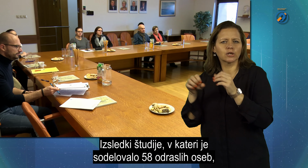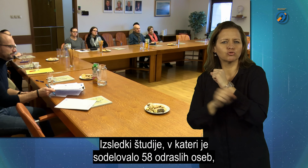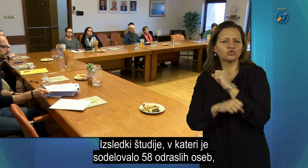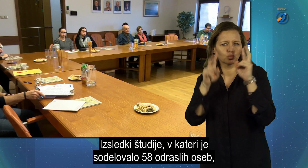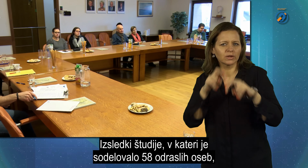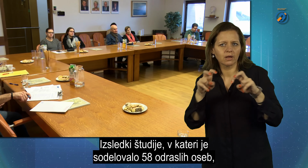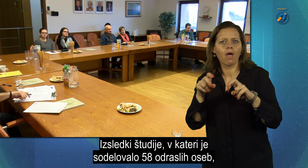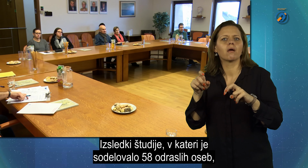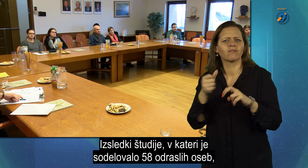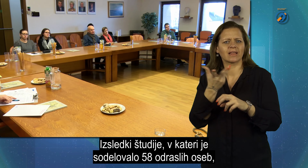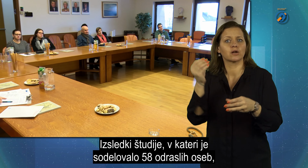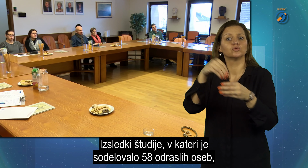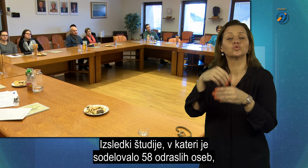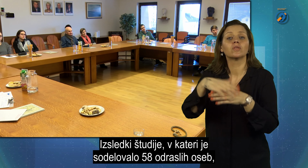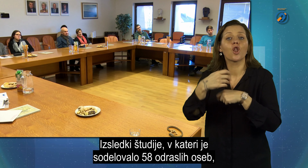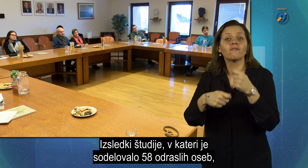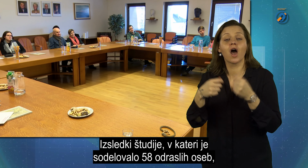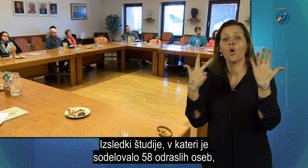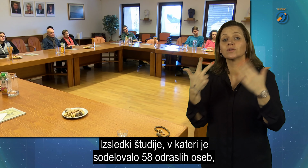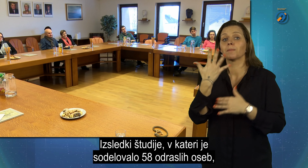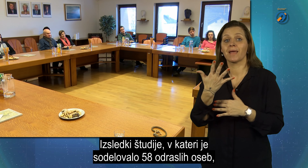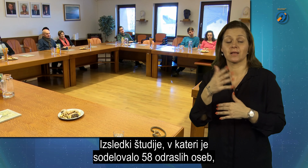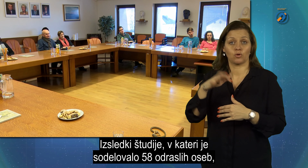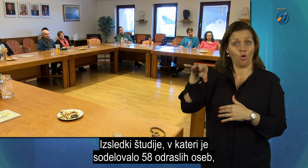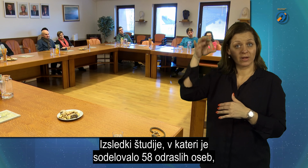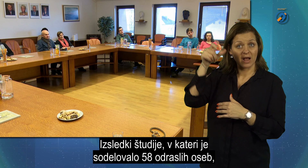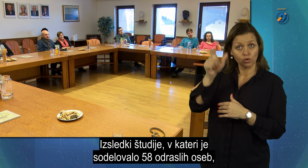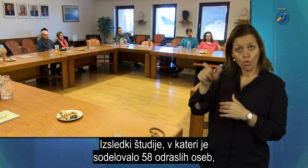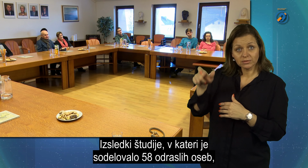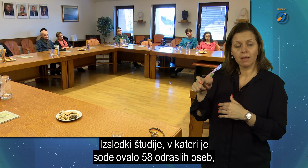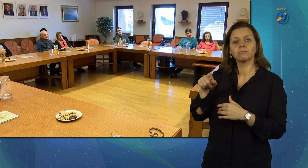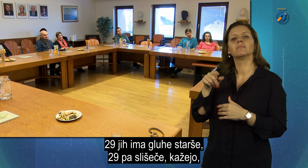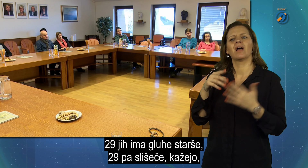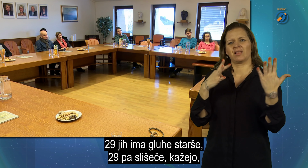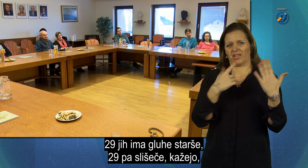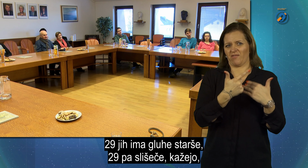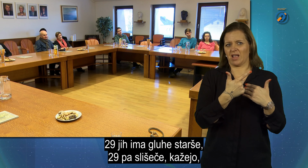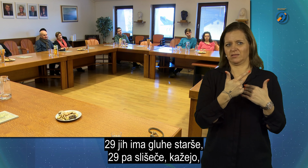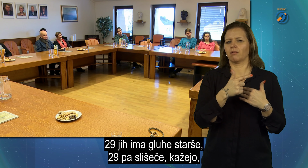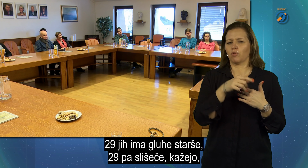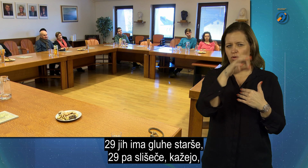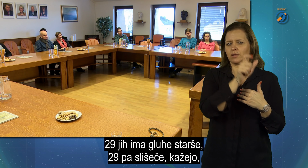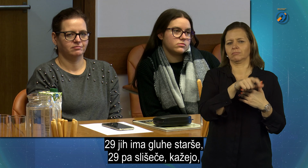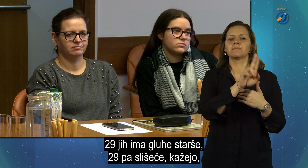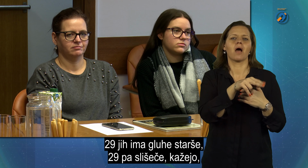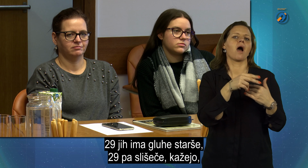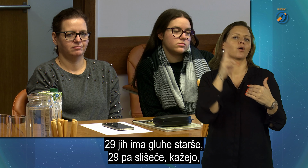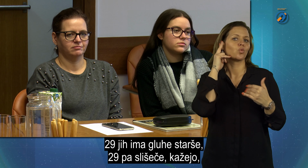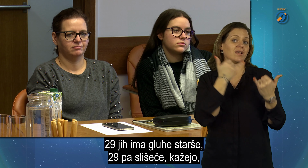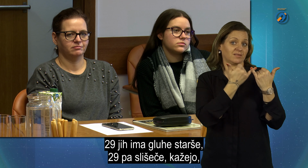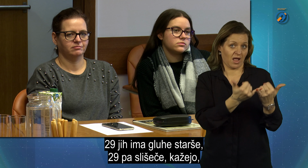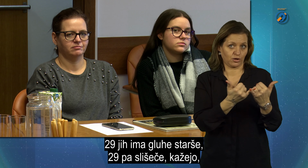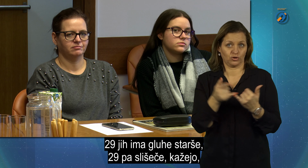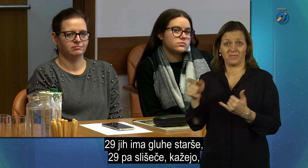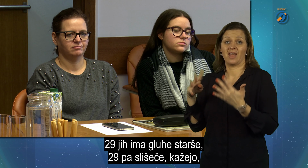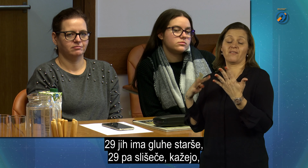Izsledki študije, v kateri je sodelovalo 58 odraslih oseb, 29 jih ima gluhe starše, 29 pa